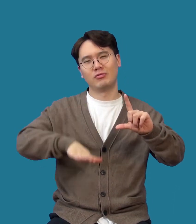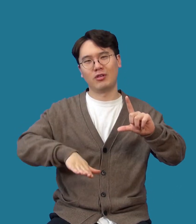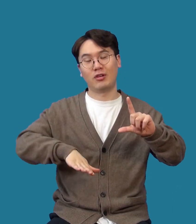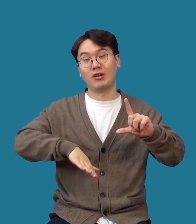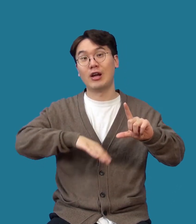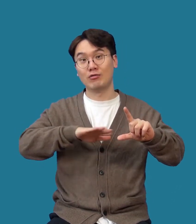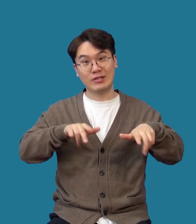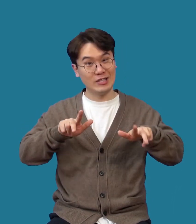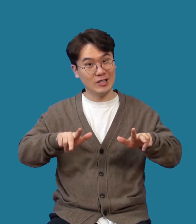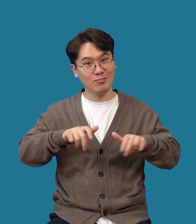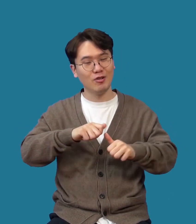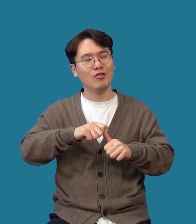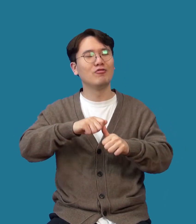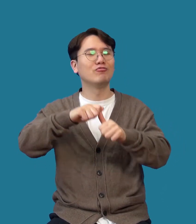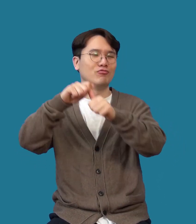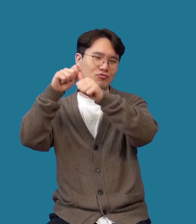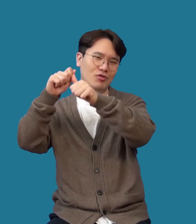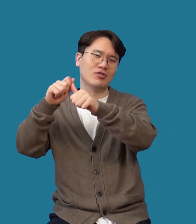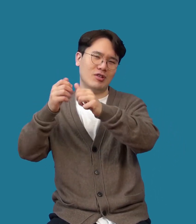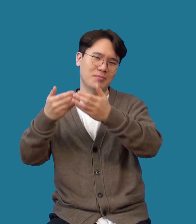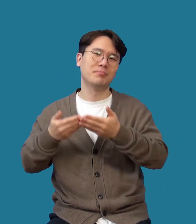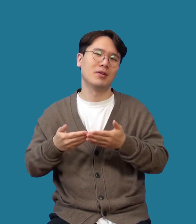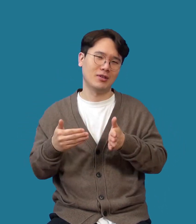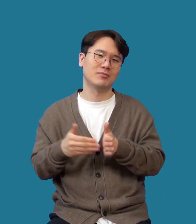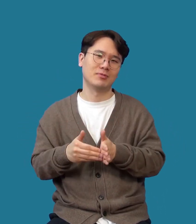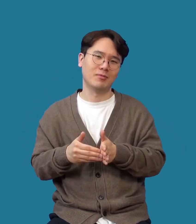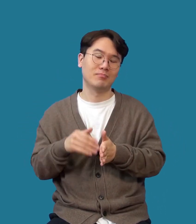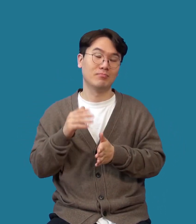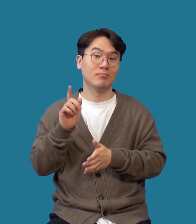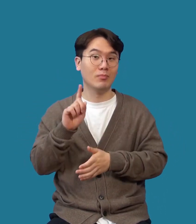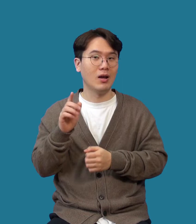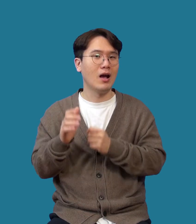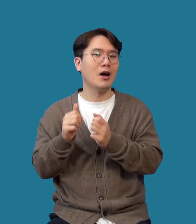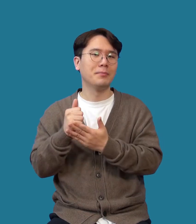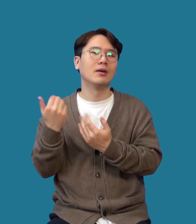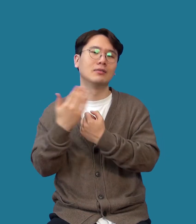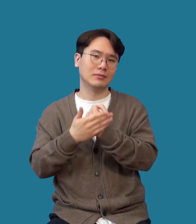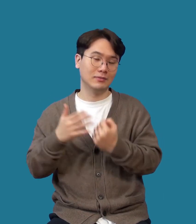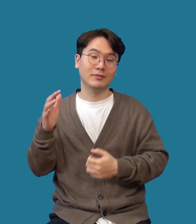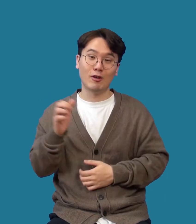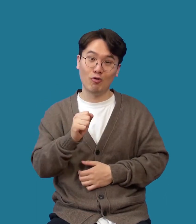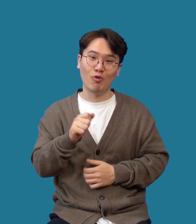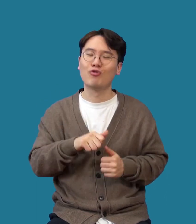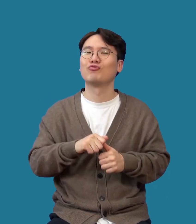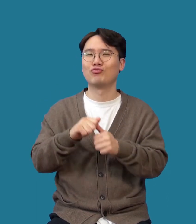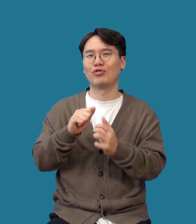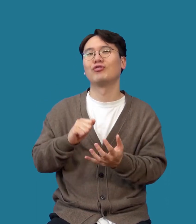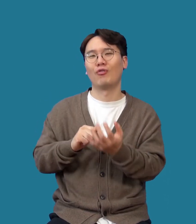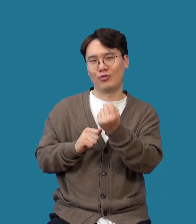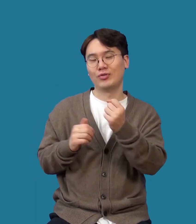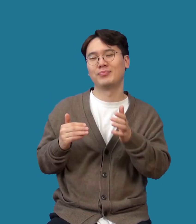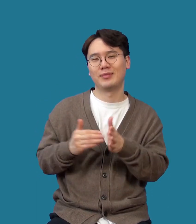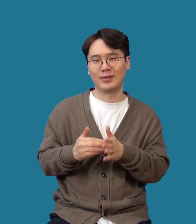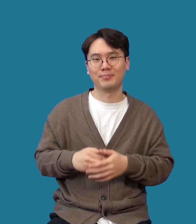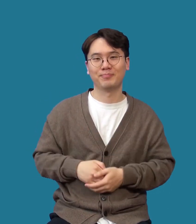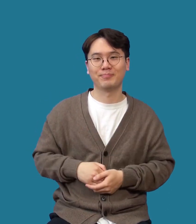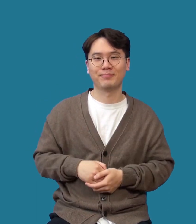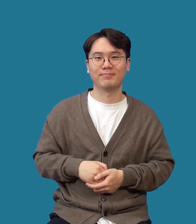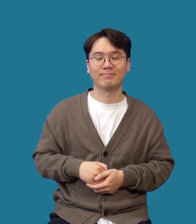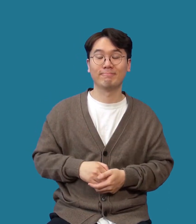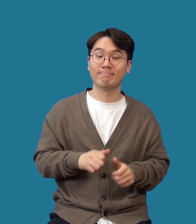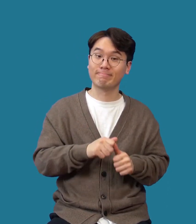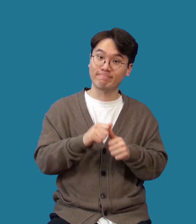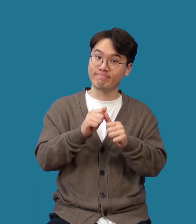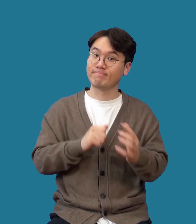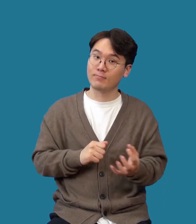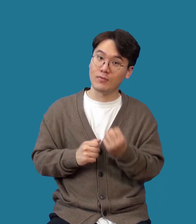기적이죠. 하나님의 은혜로 구원을 받았습니다. 구원을 받기는 받았지만은 우리 육신의